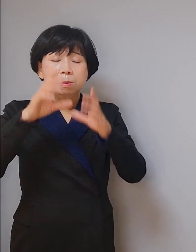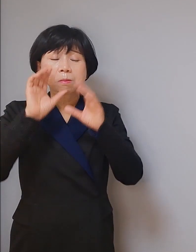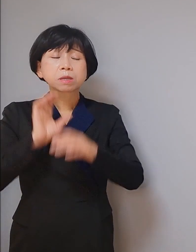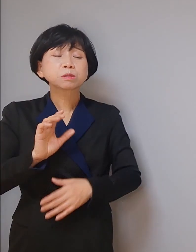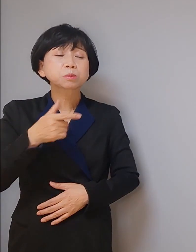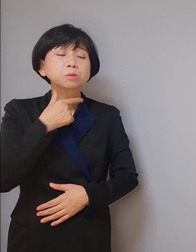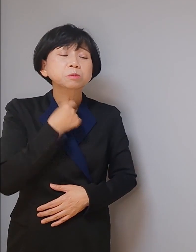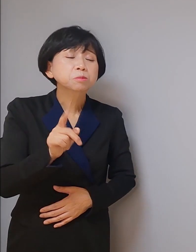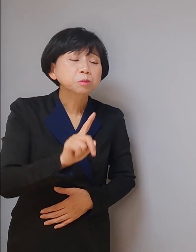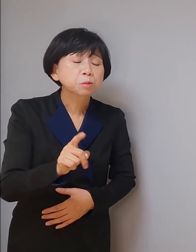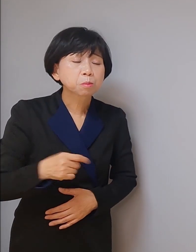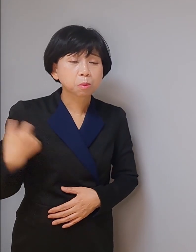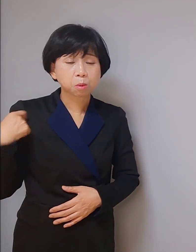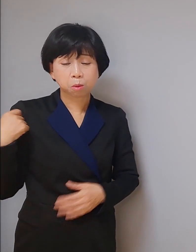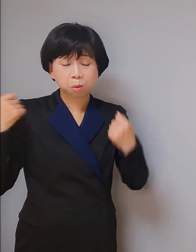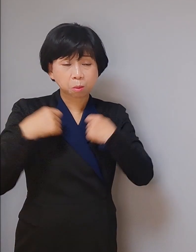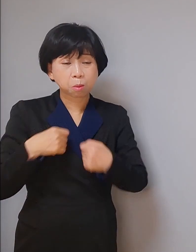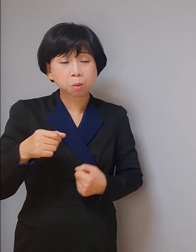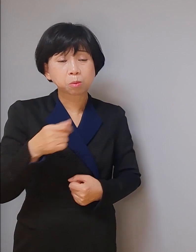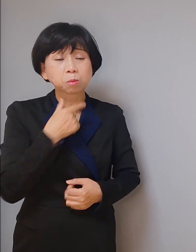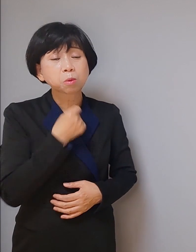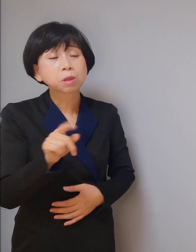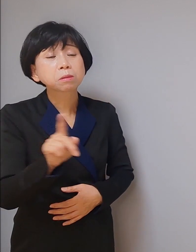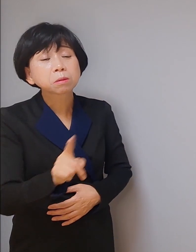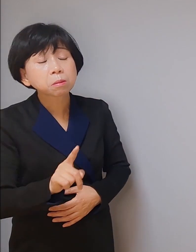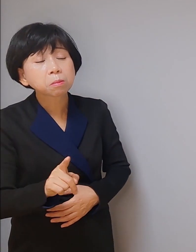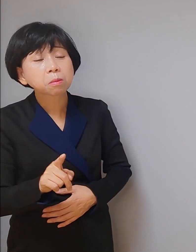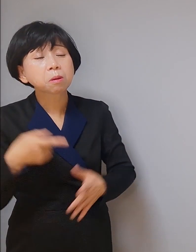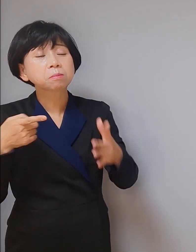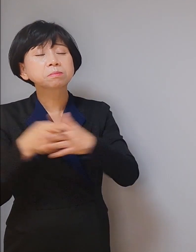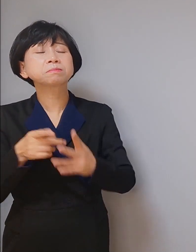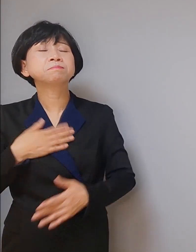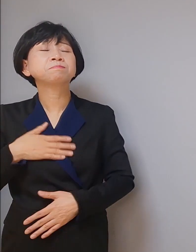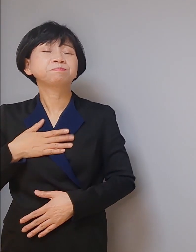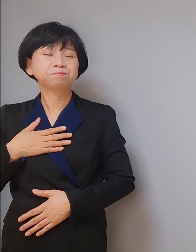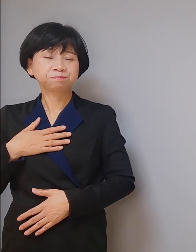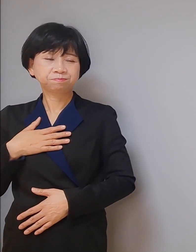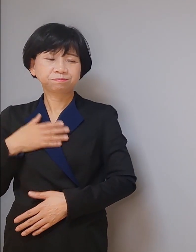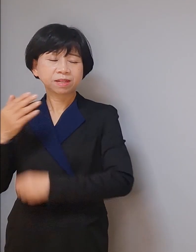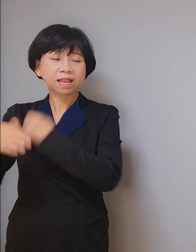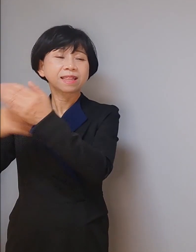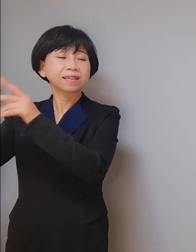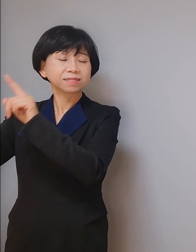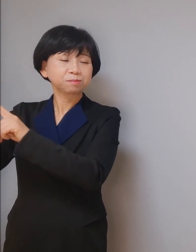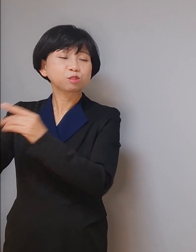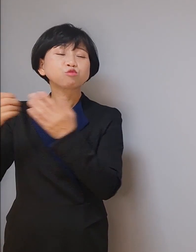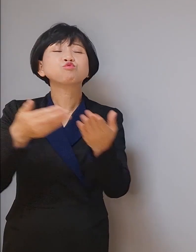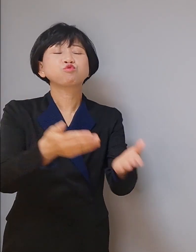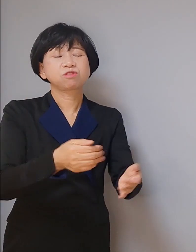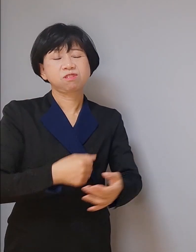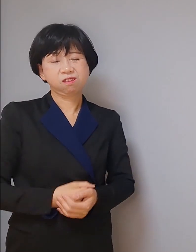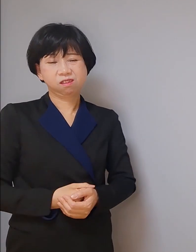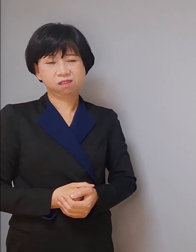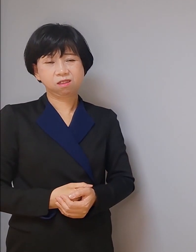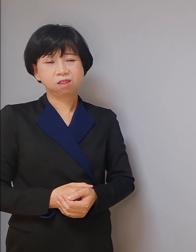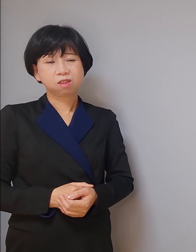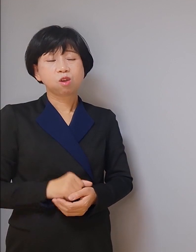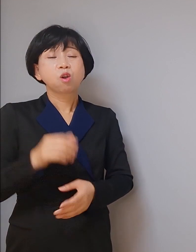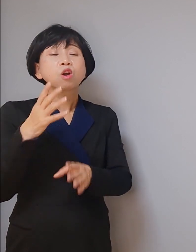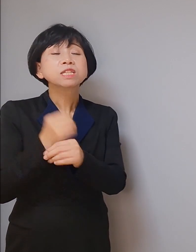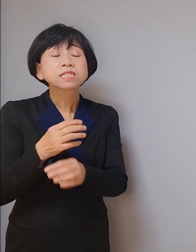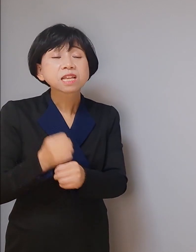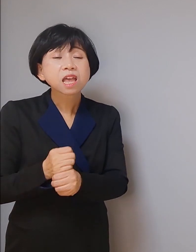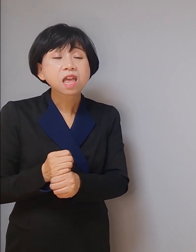입고 싶은지 하나님은 이미 아시고 이거 하면 그리하면 곁들여서